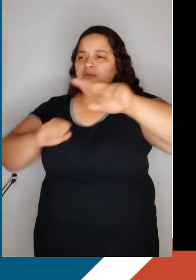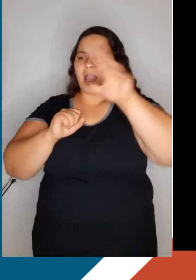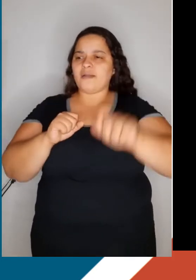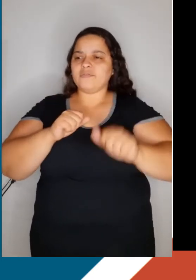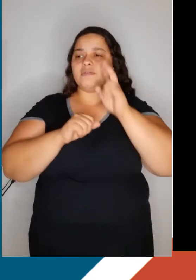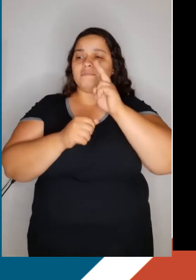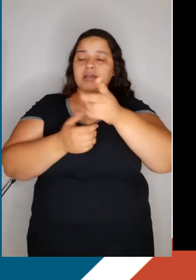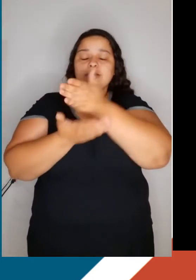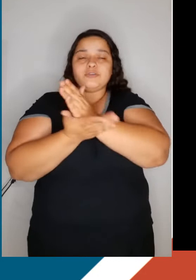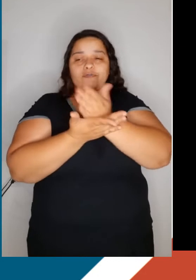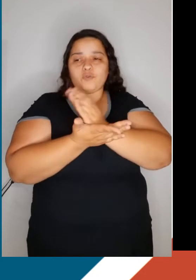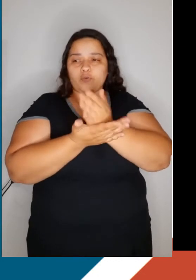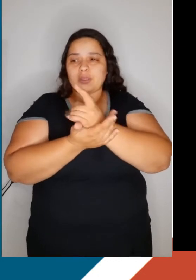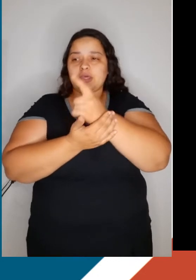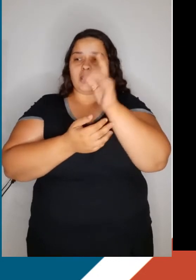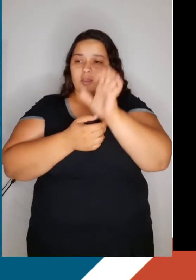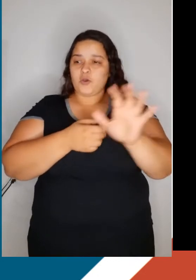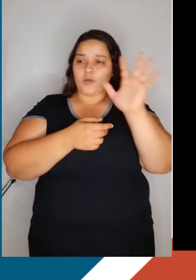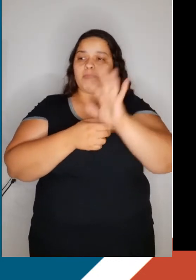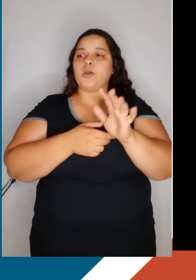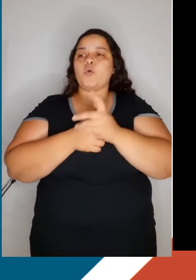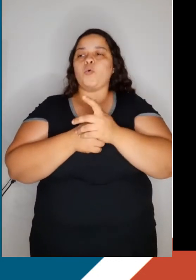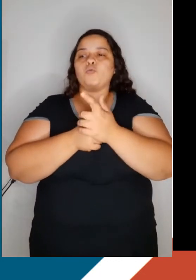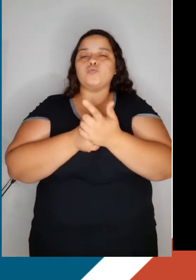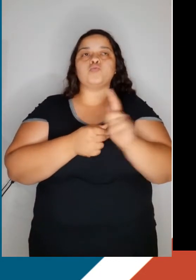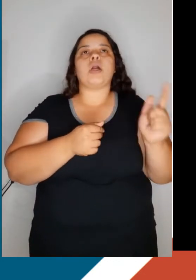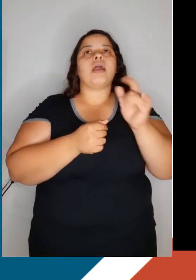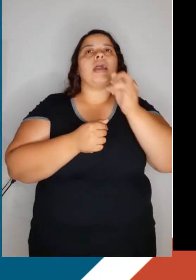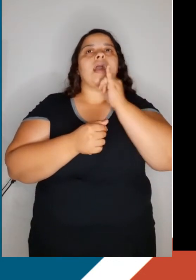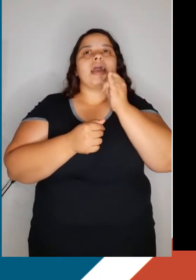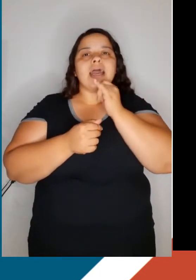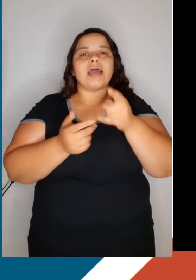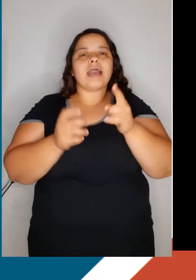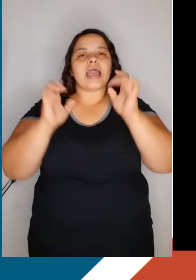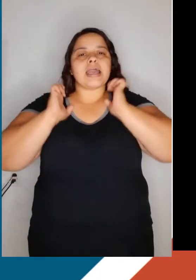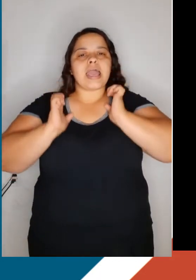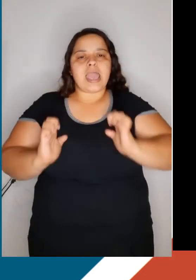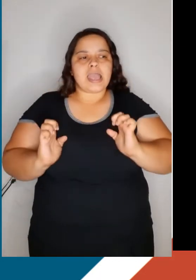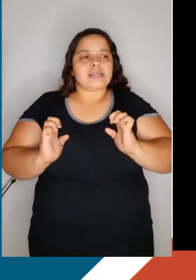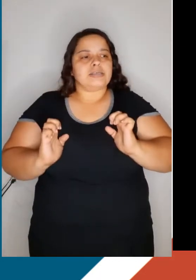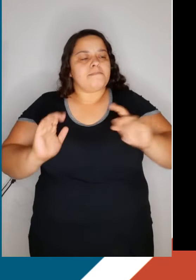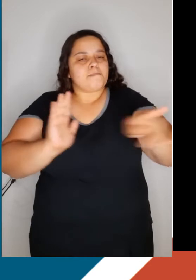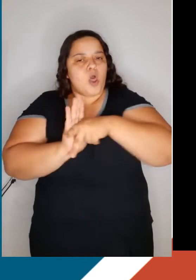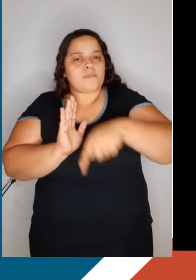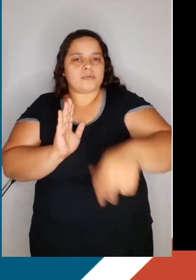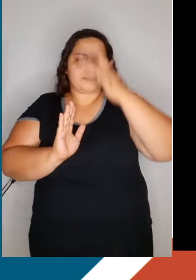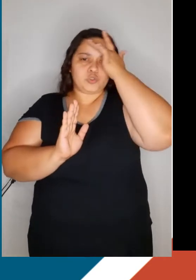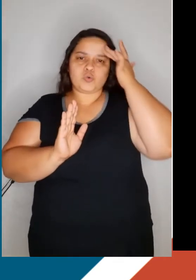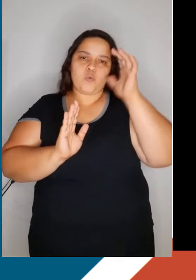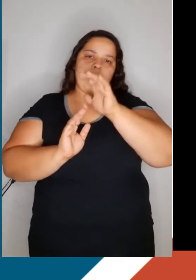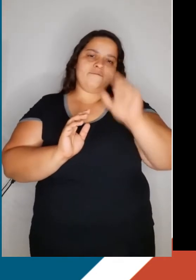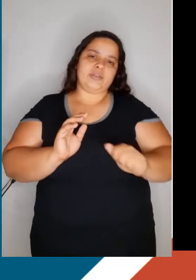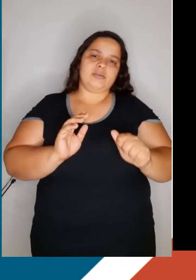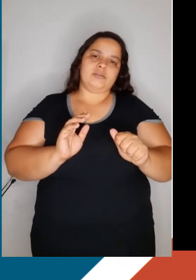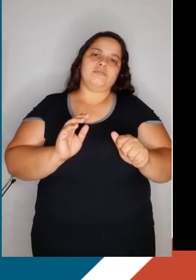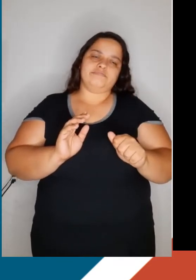que as fronteiras traçadas pelos europeus não levaram em consideração as divisões étnicas das sociedades africanas. Isso foi motivo de